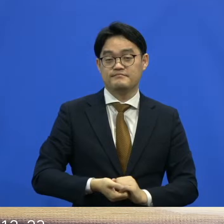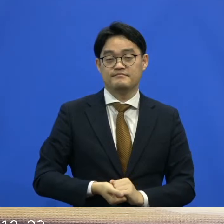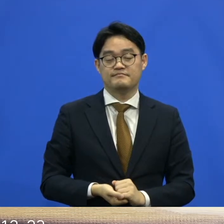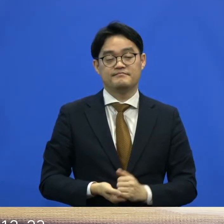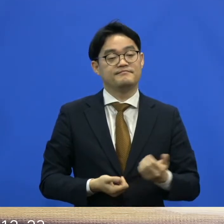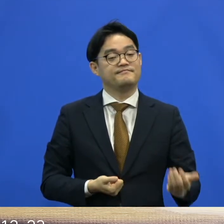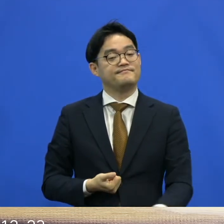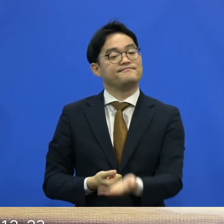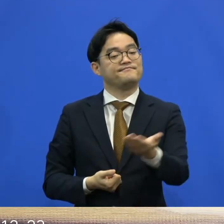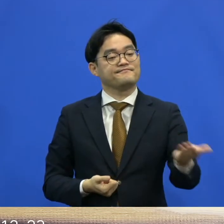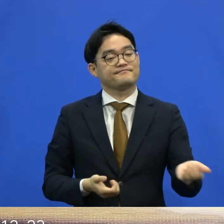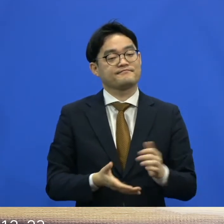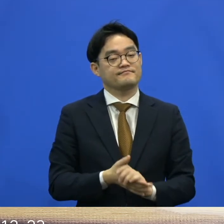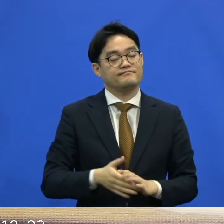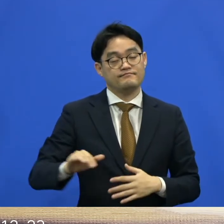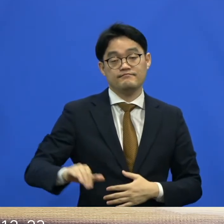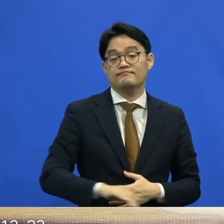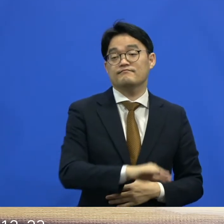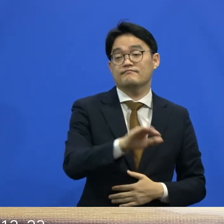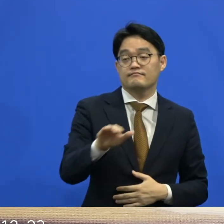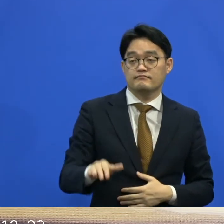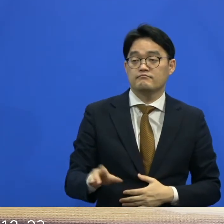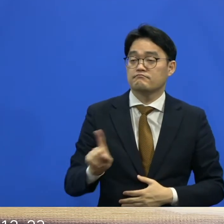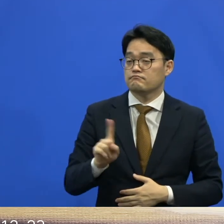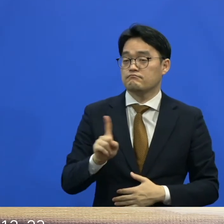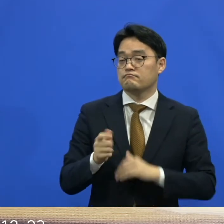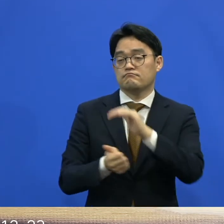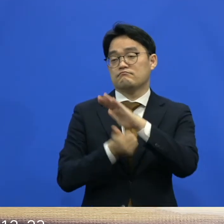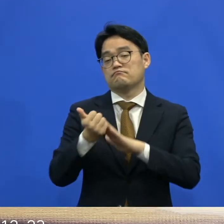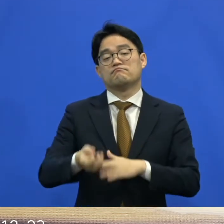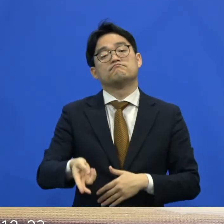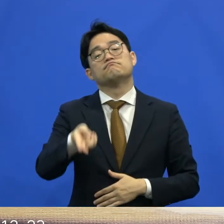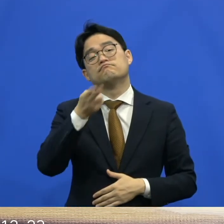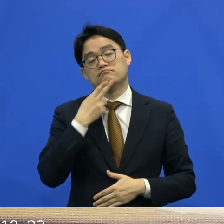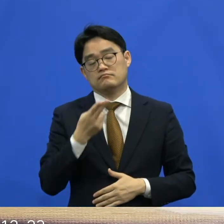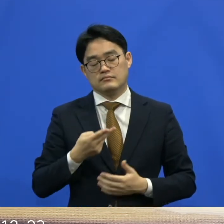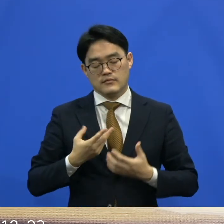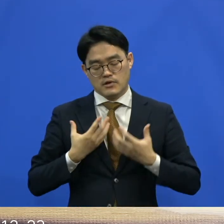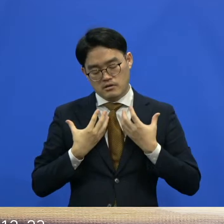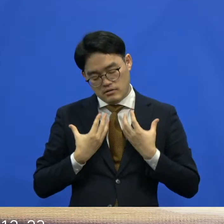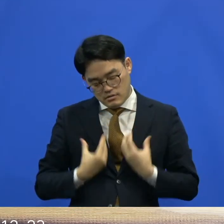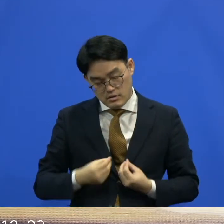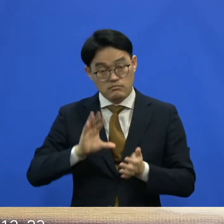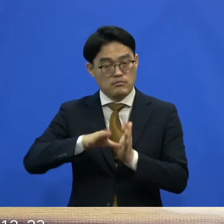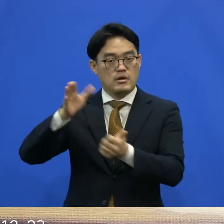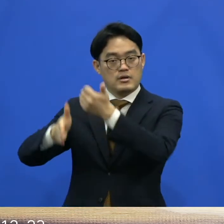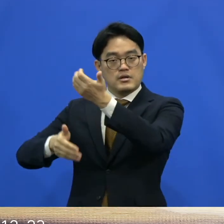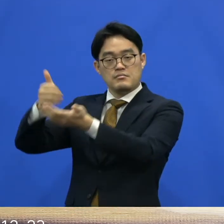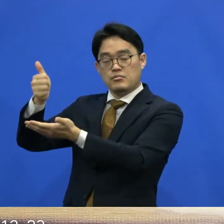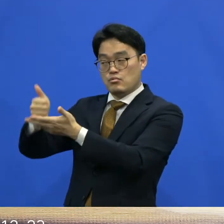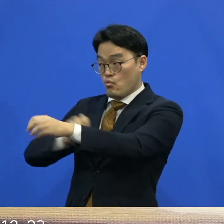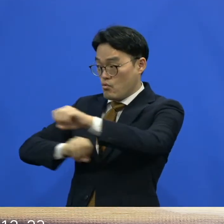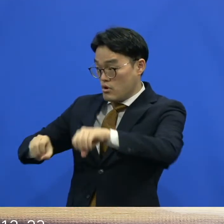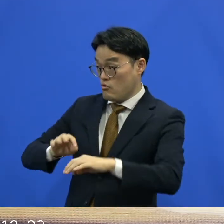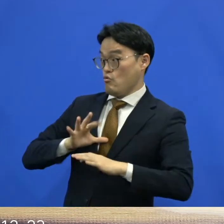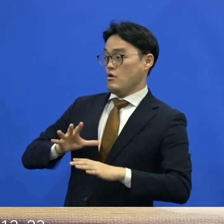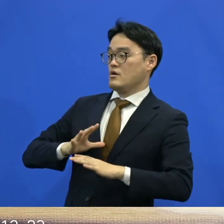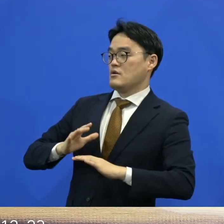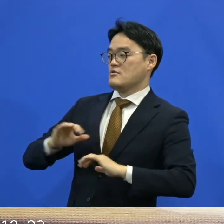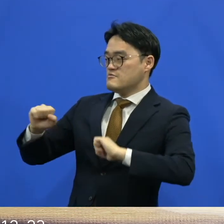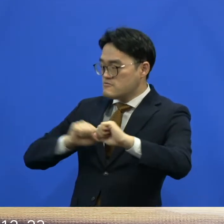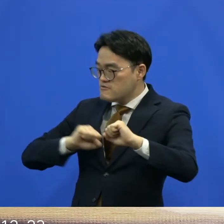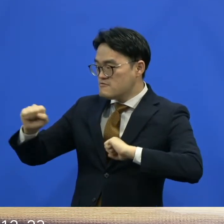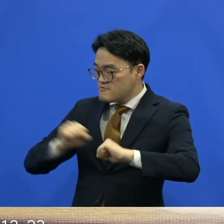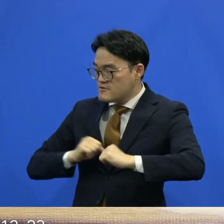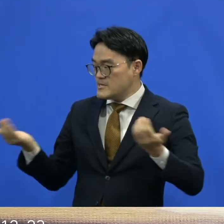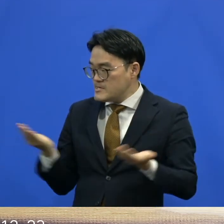사랑하는 성도 여러분, 우리가 보기에는 아무런 희망이 보이지 않을 때, 그때가 하나님은 가장 놀랍게 일하고 계시는